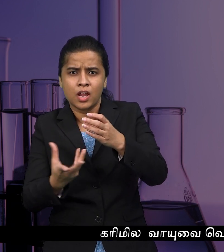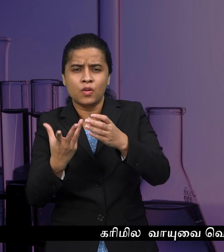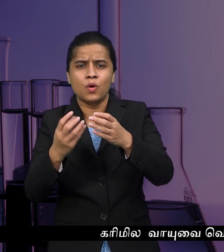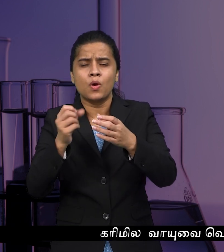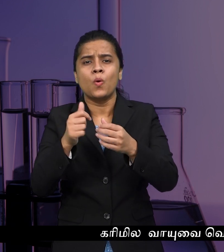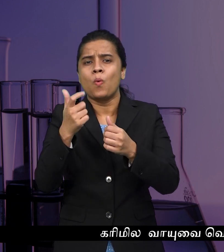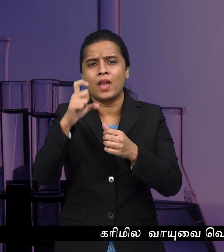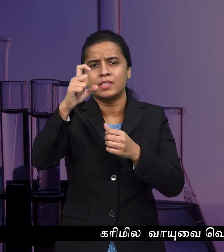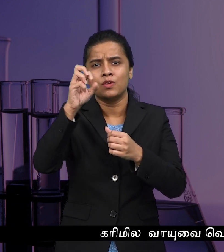சுடர் அணைகிறது.